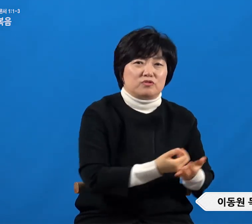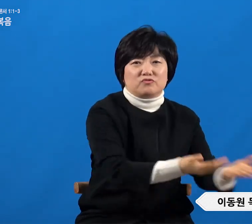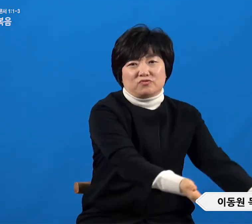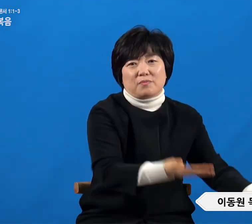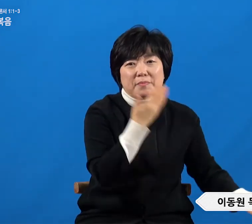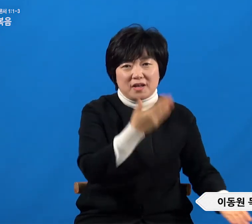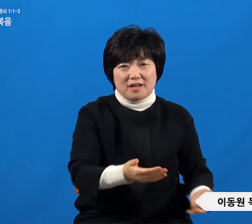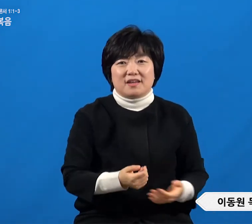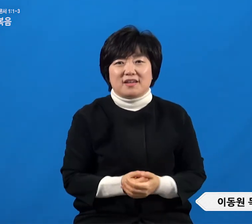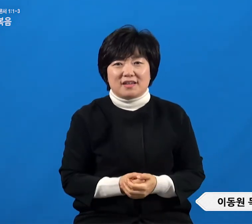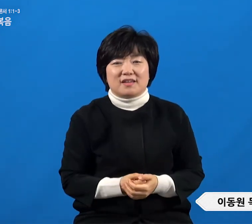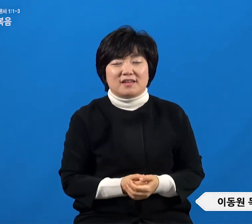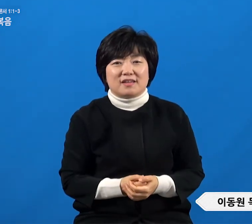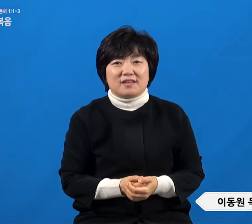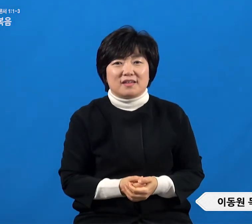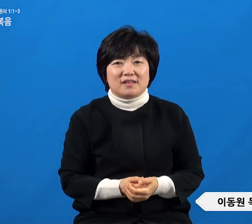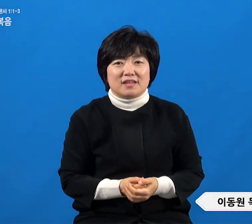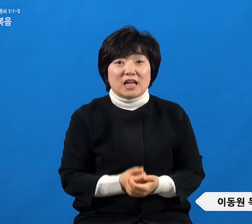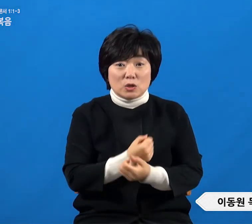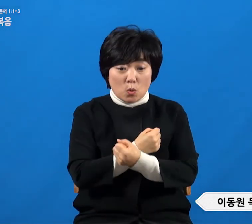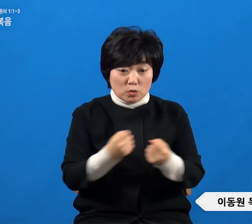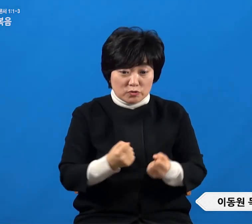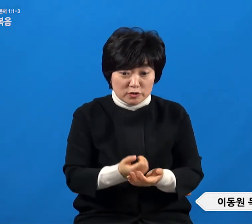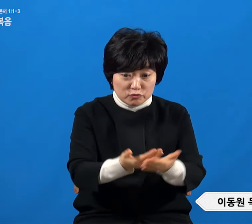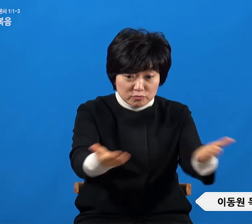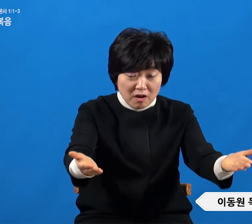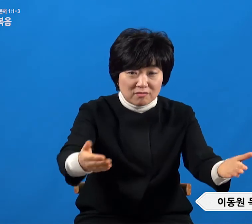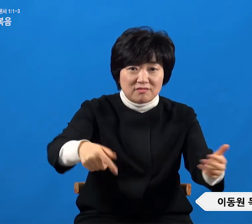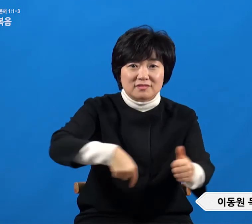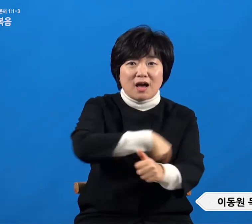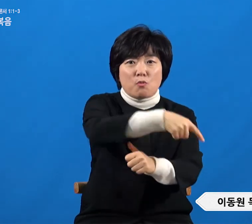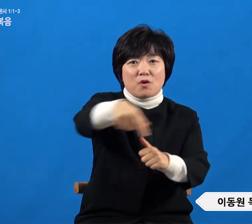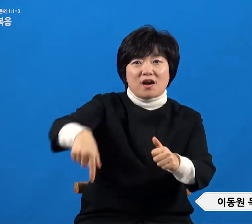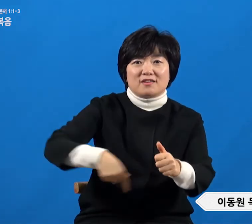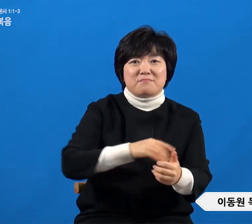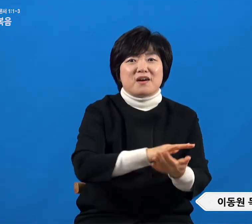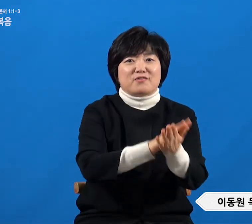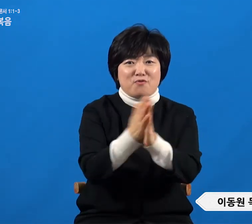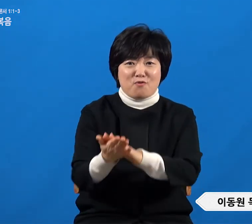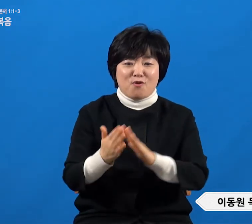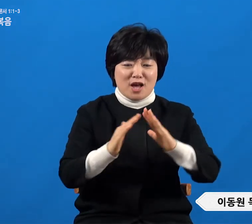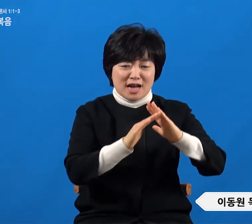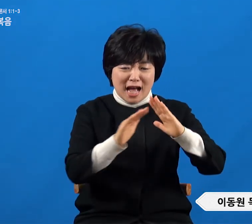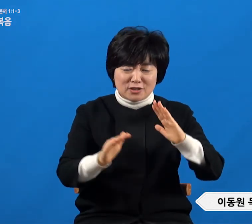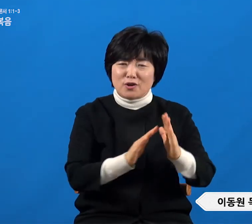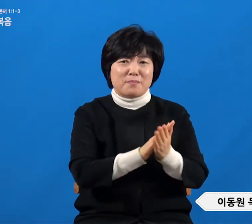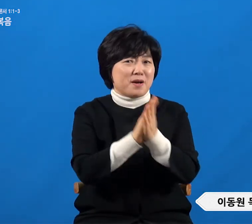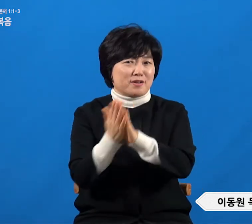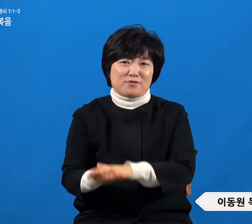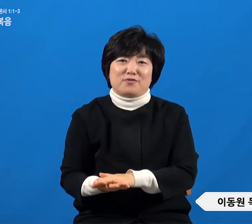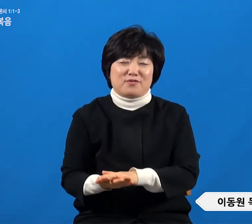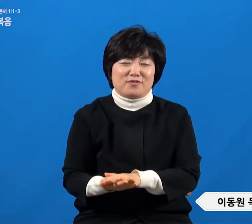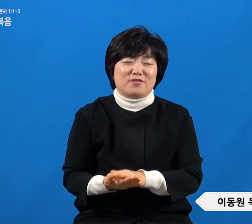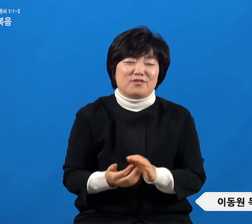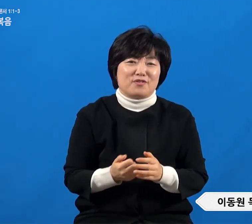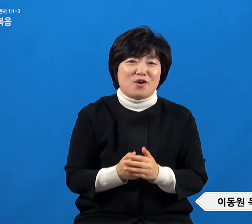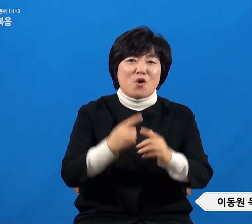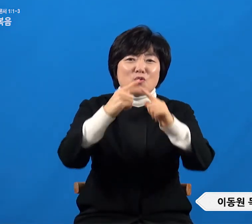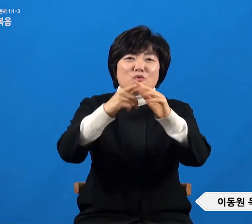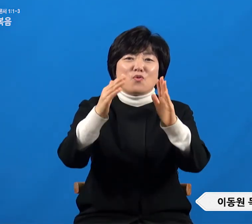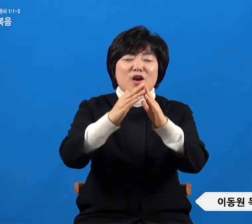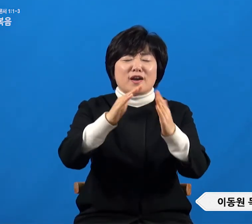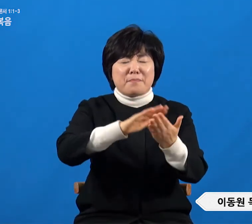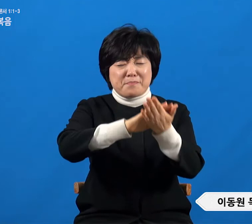있습니다. 그리고 용서하면 상황이 달라집니다. 집안이 바뀝니다. 가정이 바뀝니다.